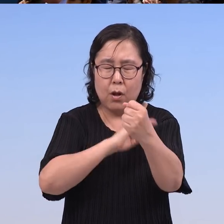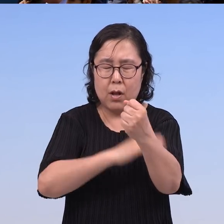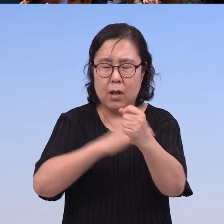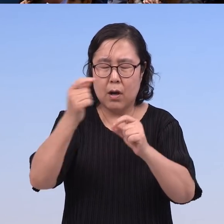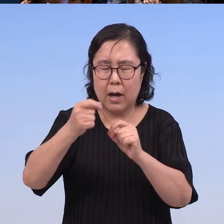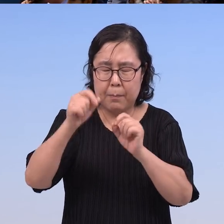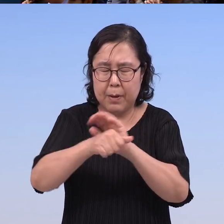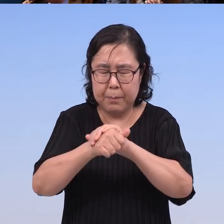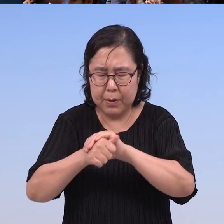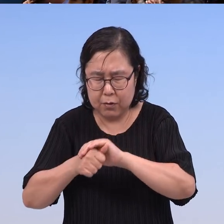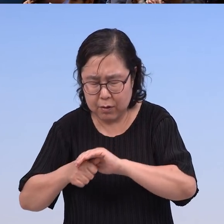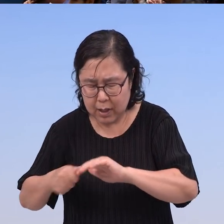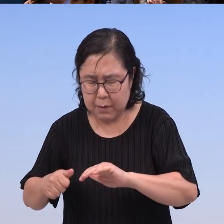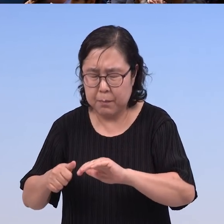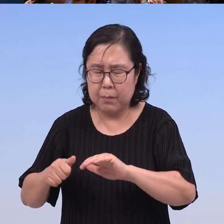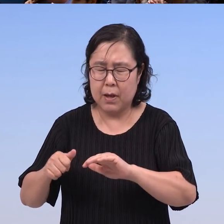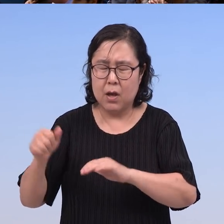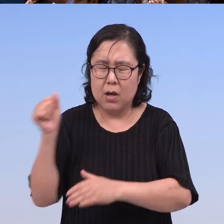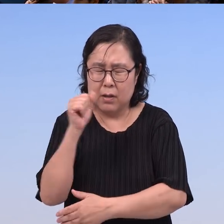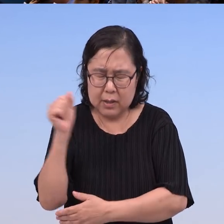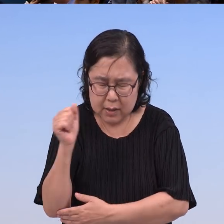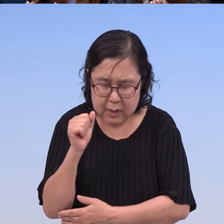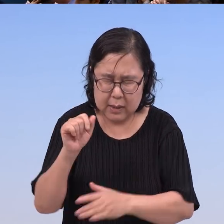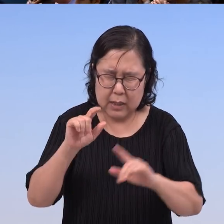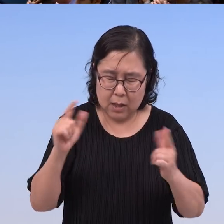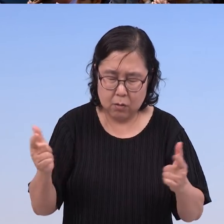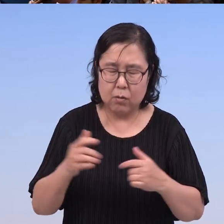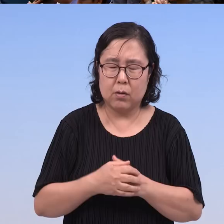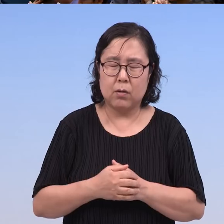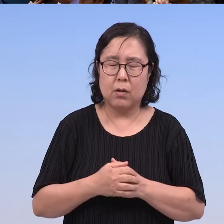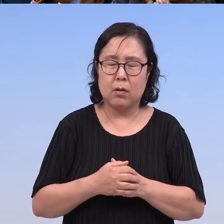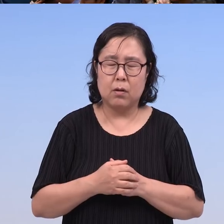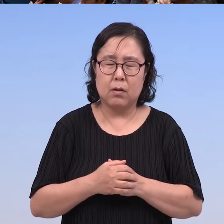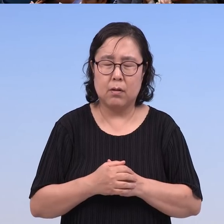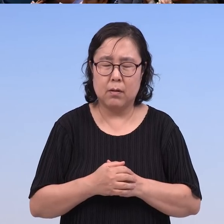비굴하게 끌려다니는 두려운 인생이 아니라